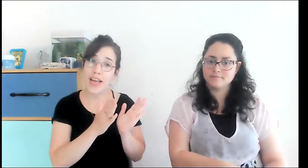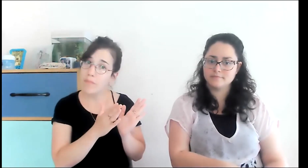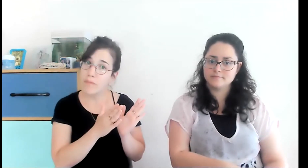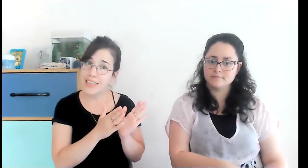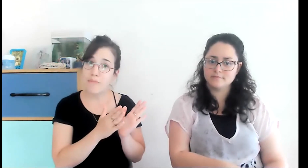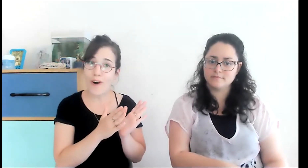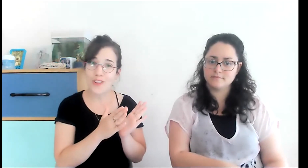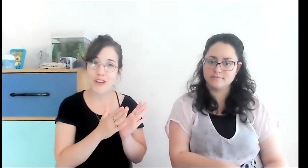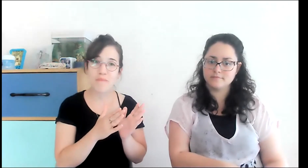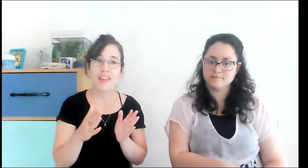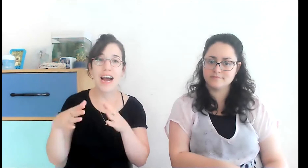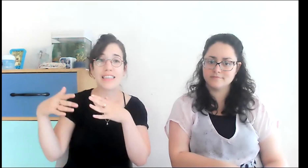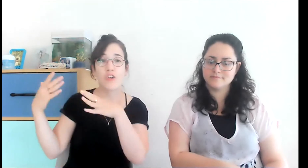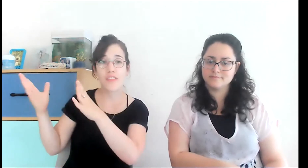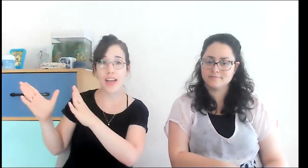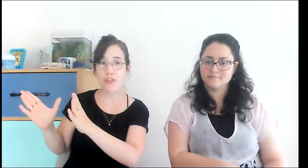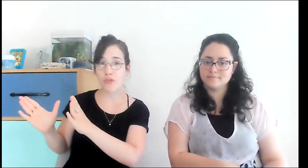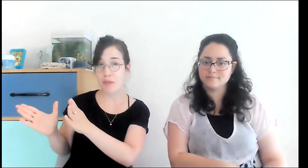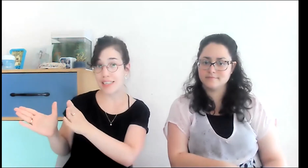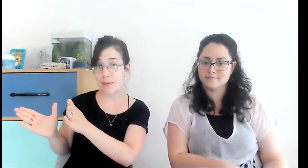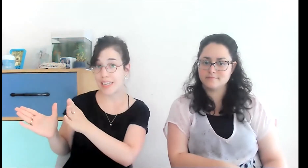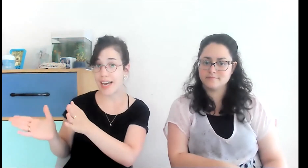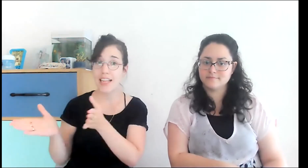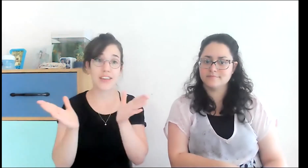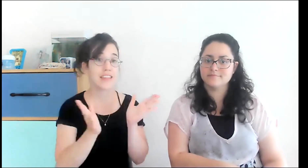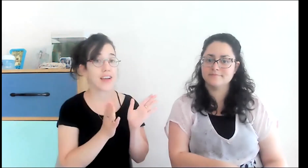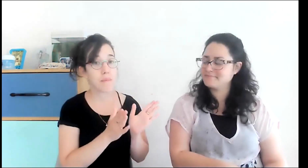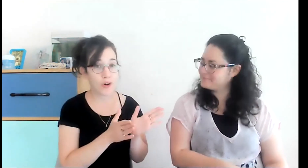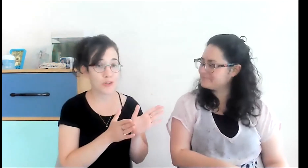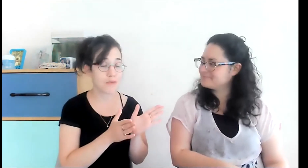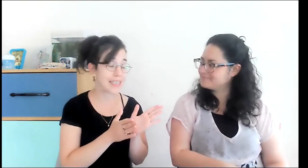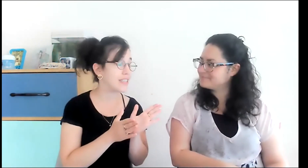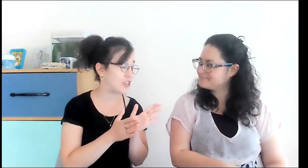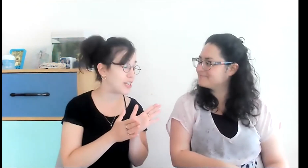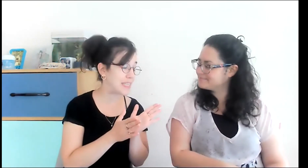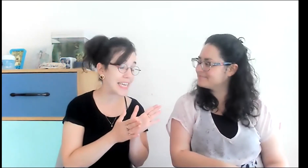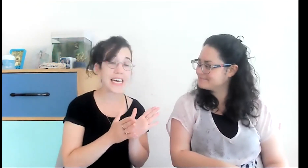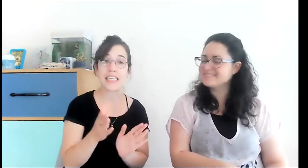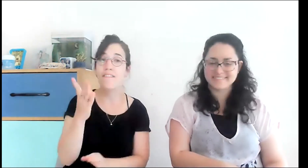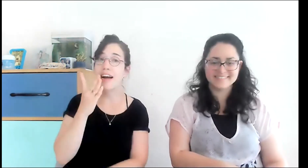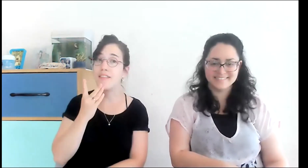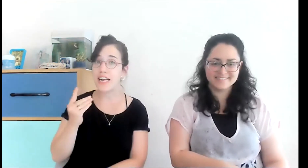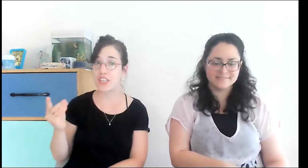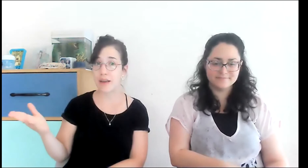ודברים קצת פחות טובים. אז את כל הדברים הטובים נעשה בצד אחד, ואת הדברים הפחות טובים נעשה בצד שני, בסדר? אז הדבש יהיה